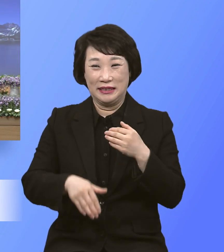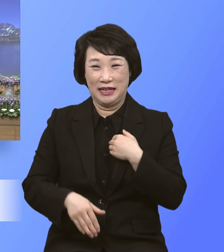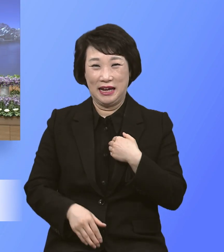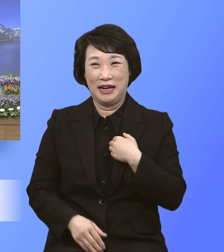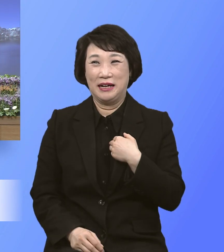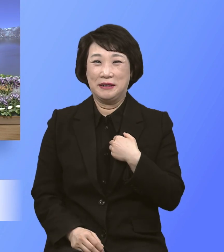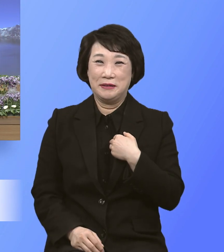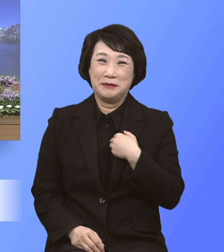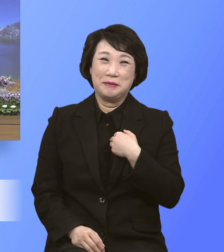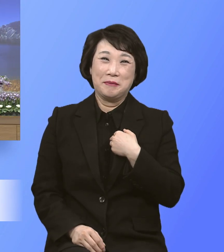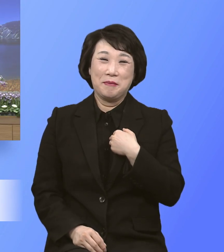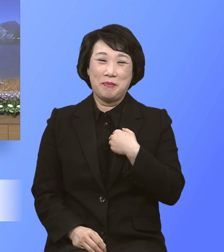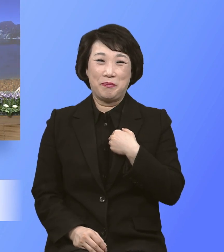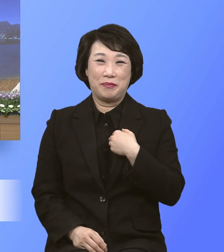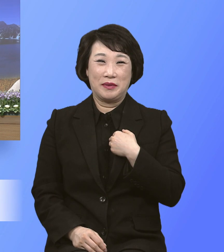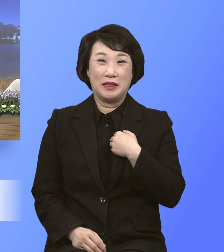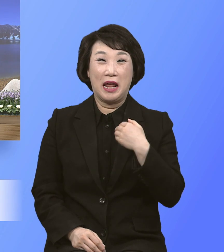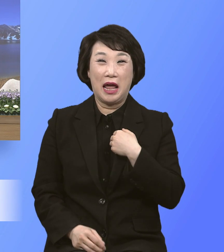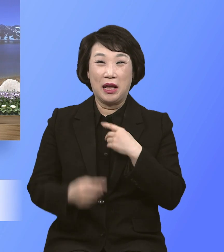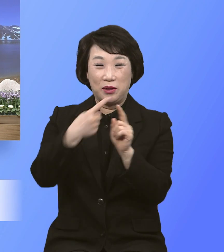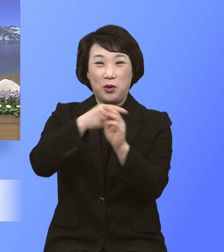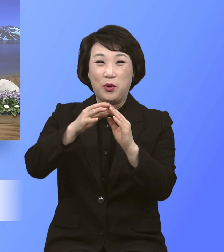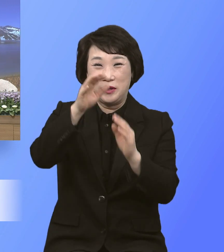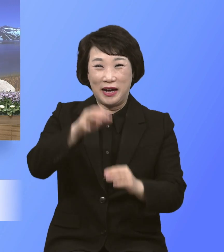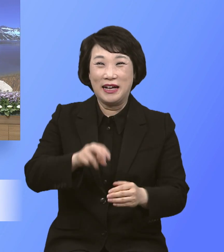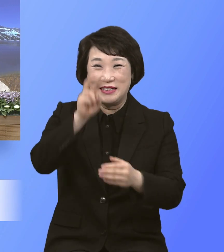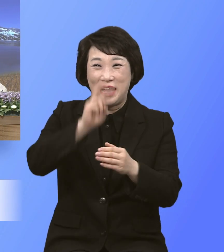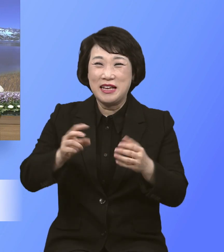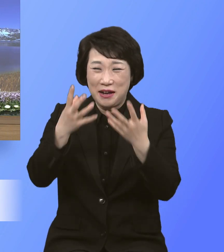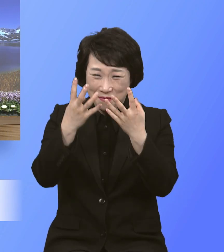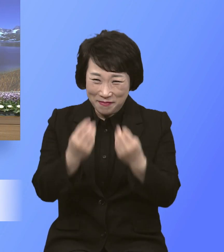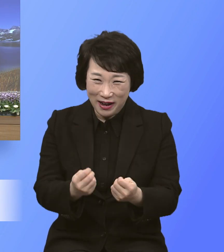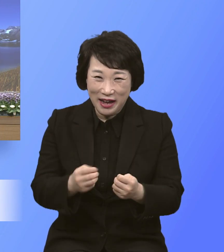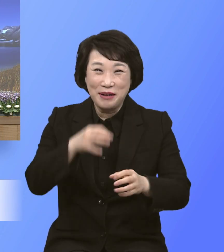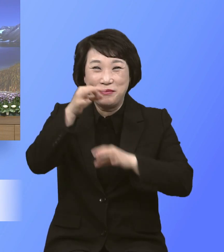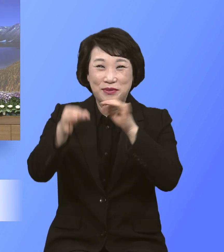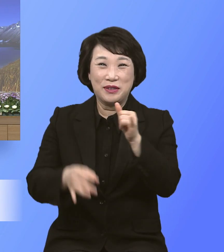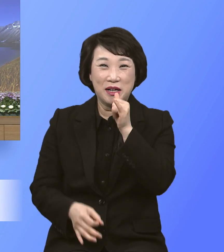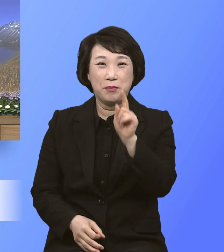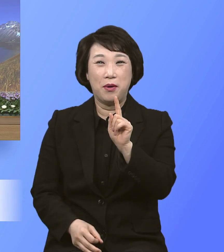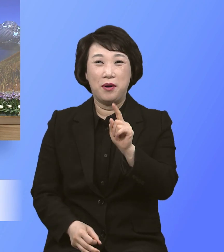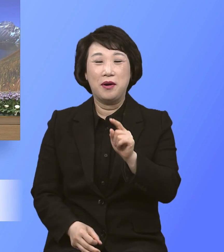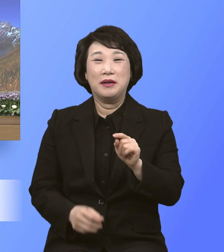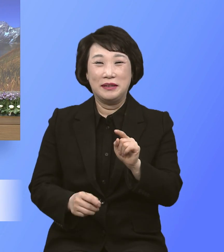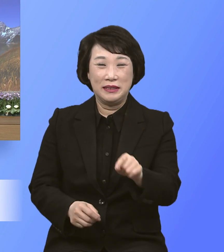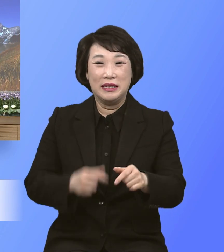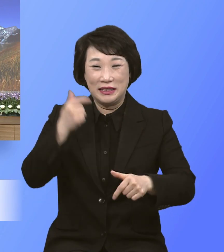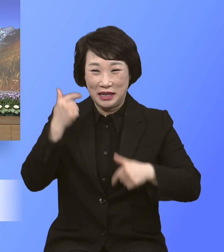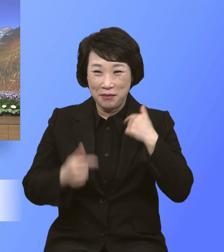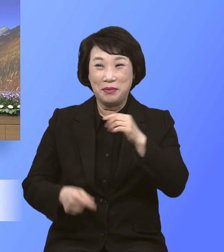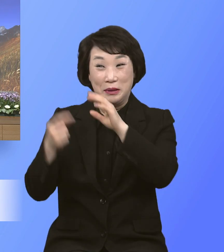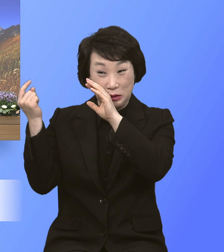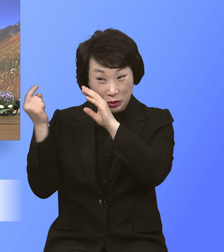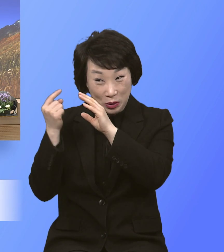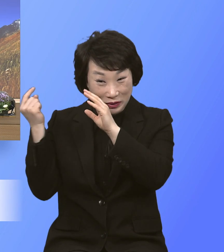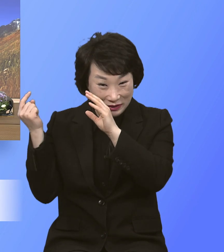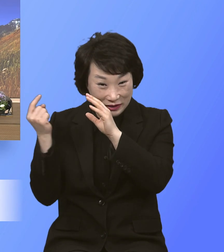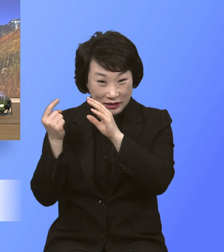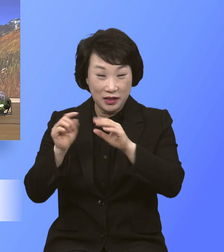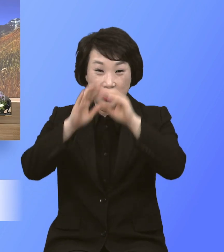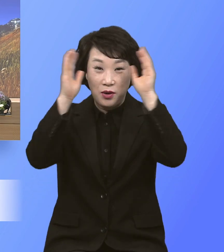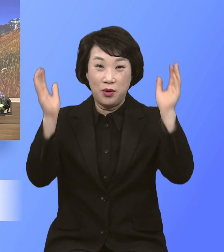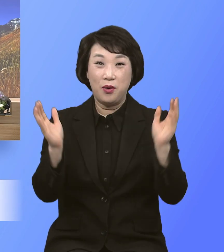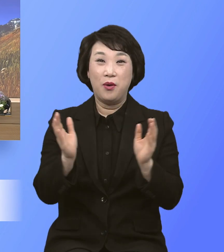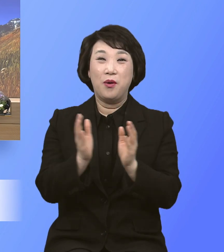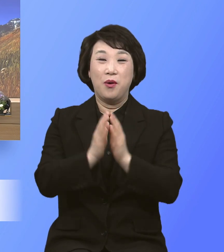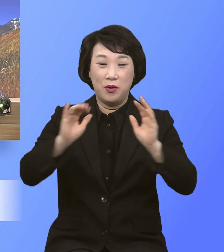참 우리 교회가 많이 부른 찬송이 이 기쁜